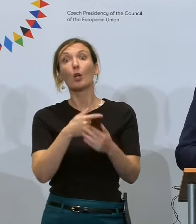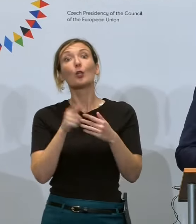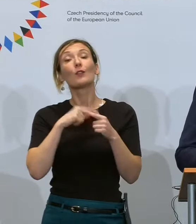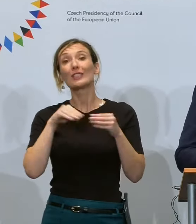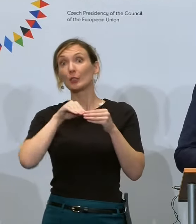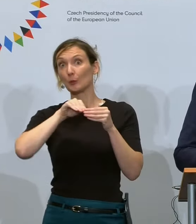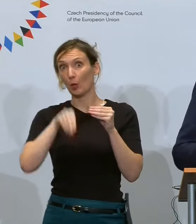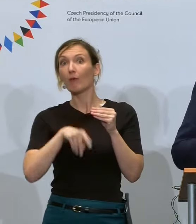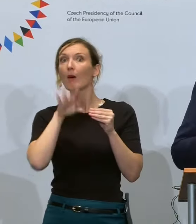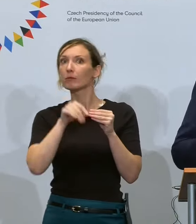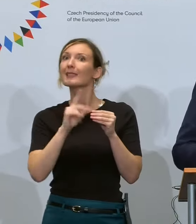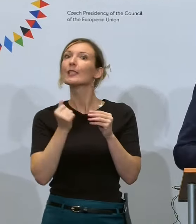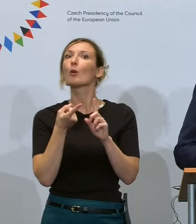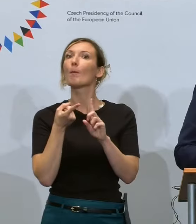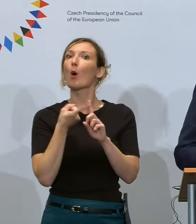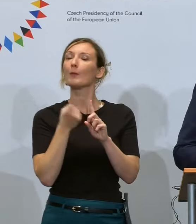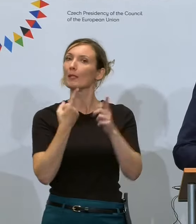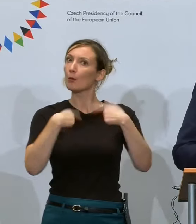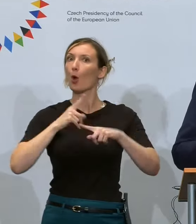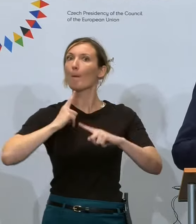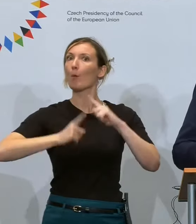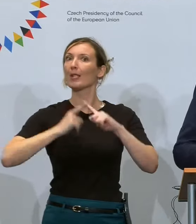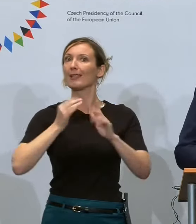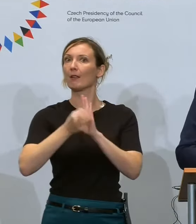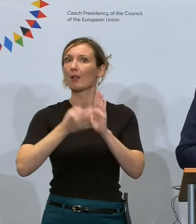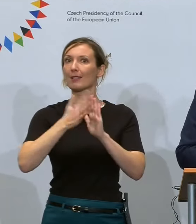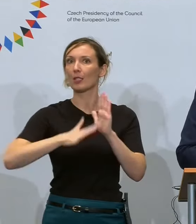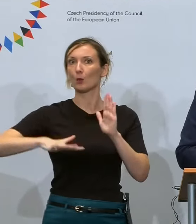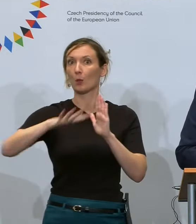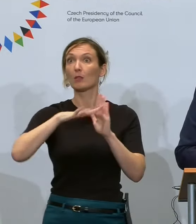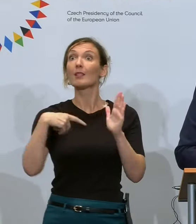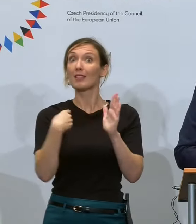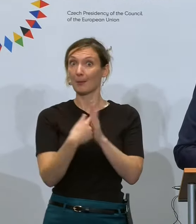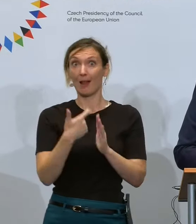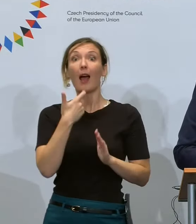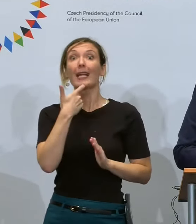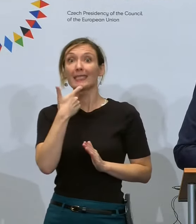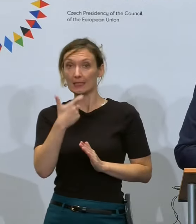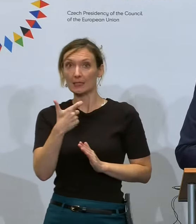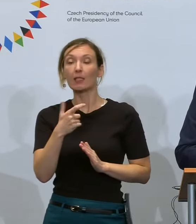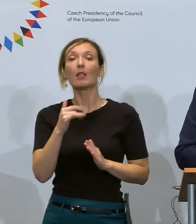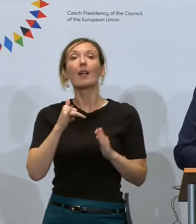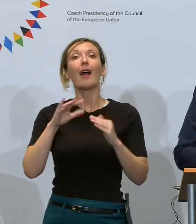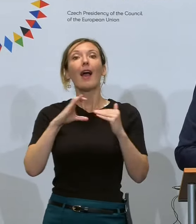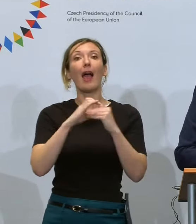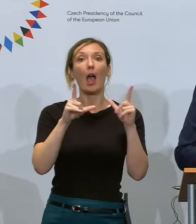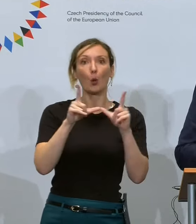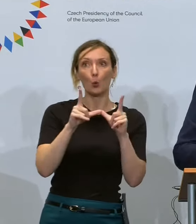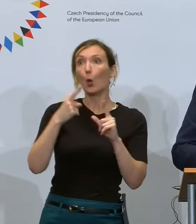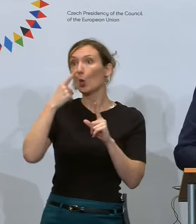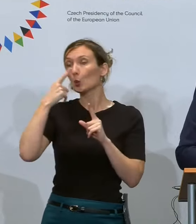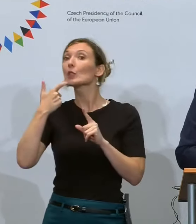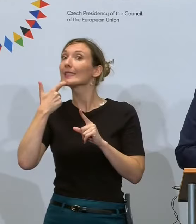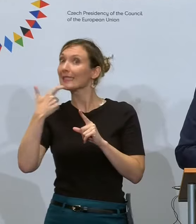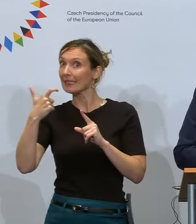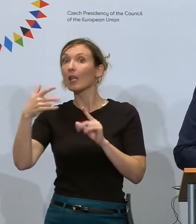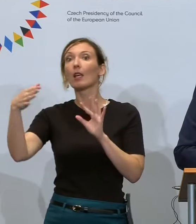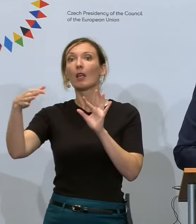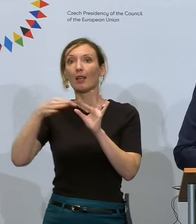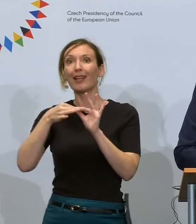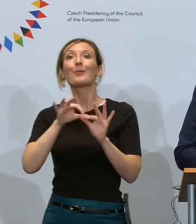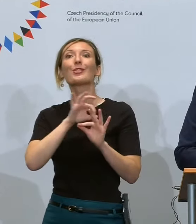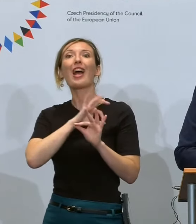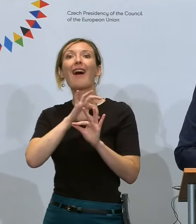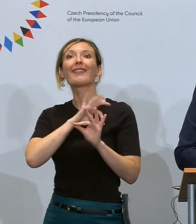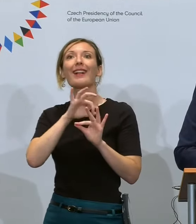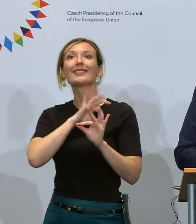pro to, aby existovala. Ten politický předpoklad je, že chceme vést přátelské vztahy mezi Evropskou unií a Ruskem a rozhodně dnes